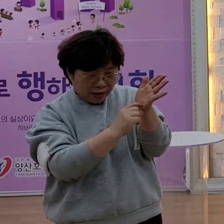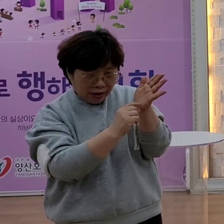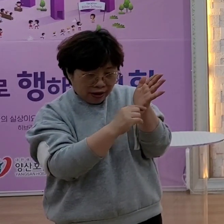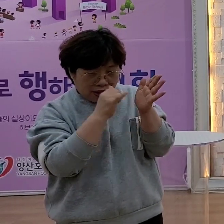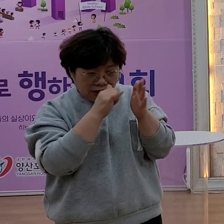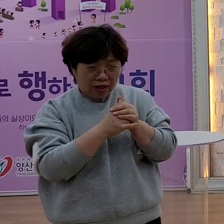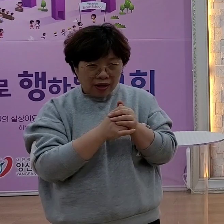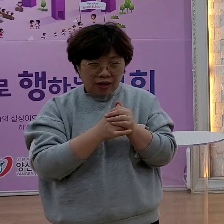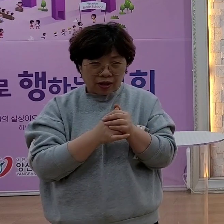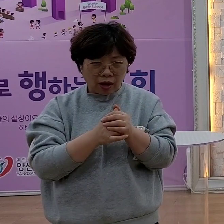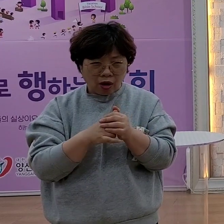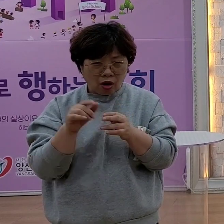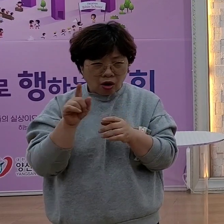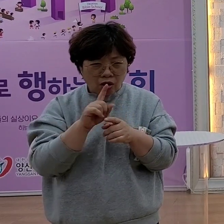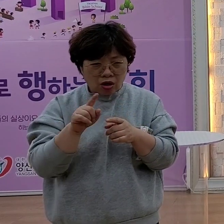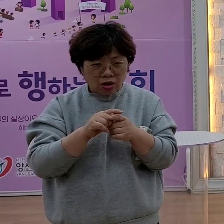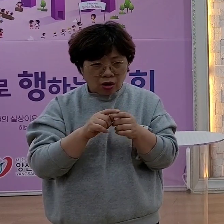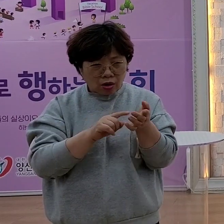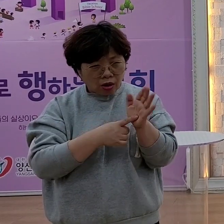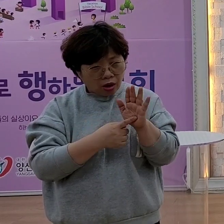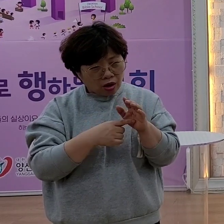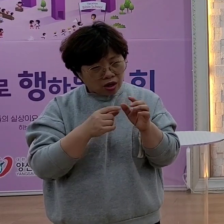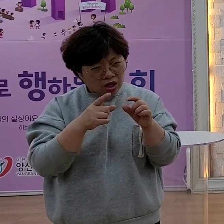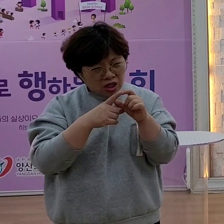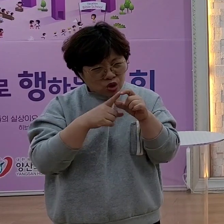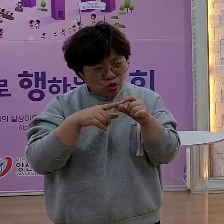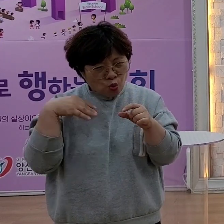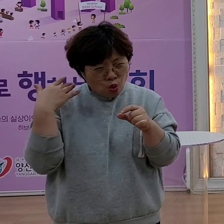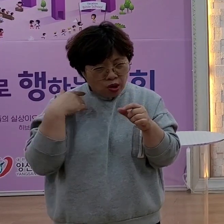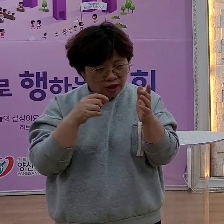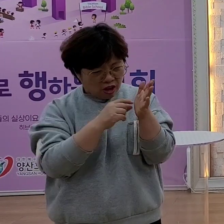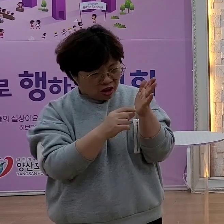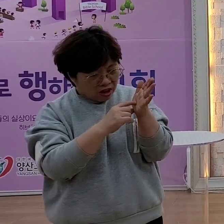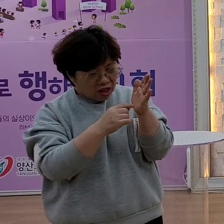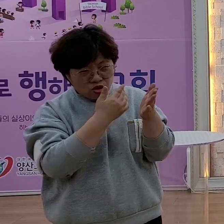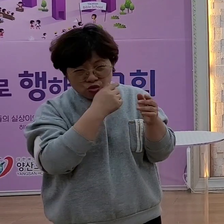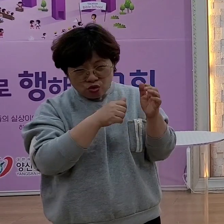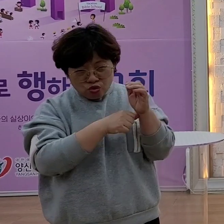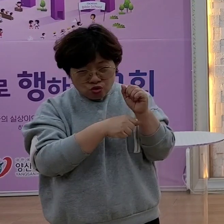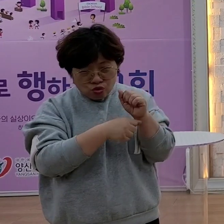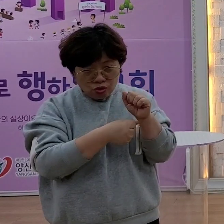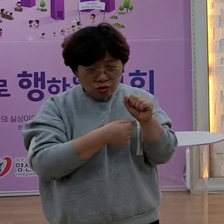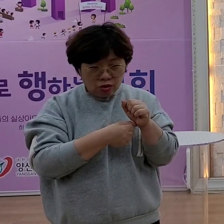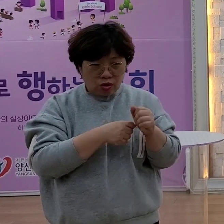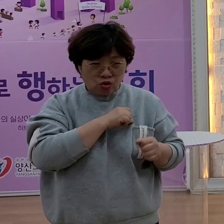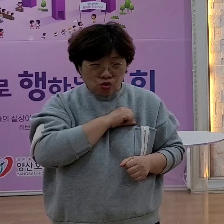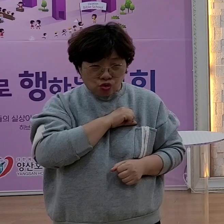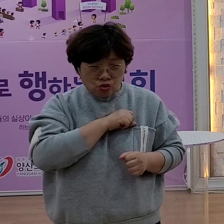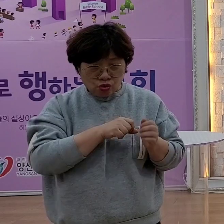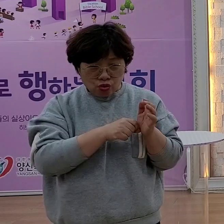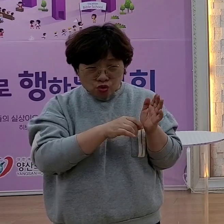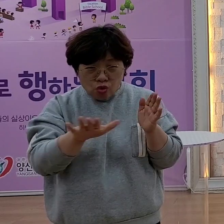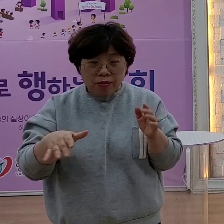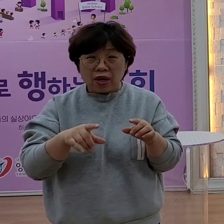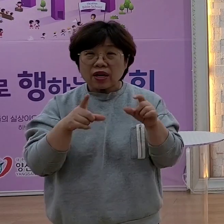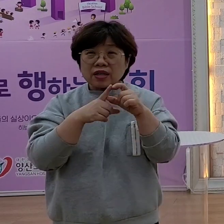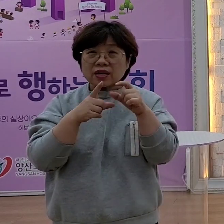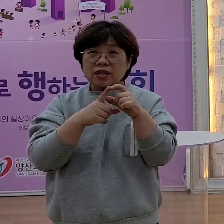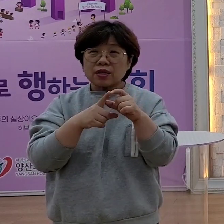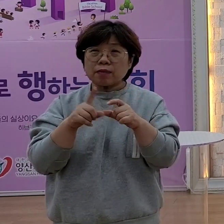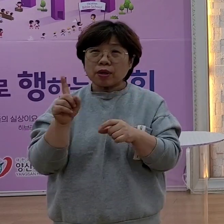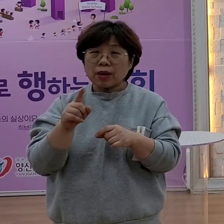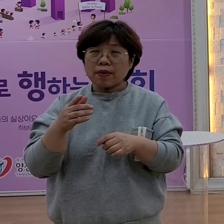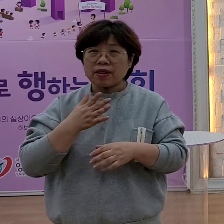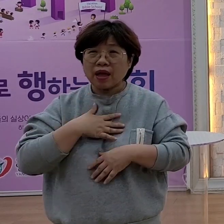하버드 대학의 도서관에 있는 문구였다고 합니다. 뭐라고 되어 있냐면 앞에 보시면 내가 헛되이 보낸